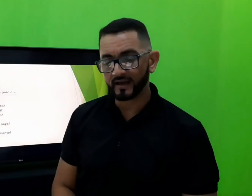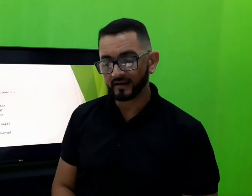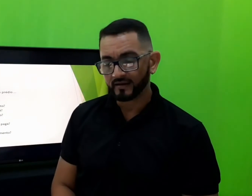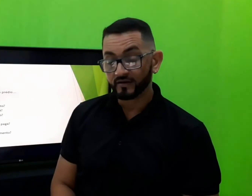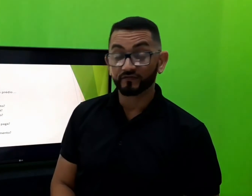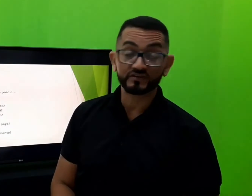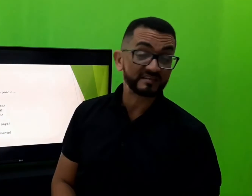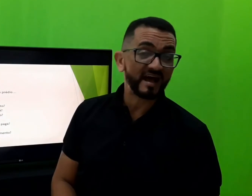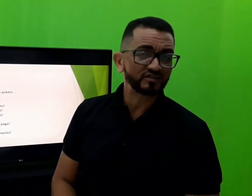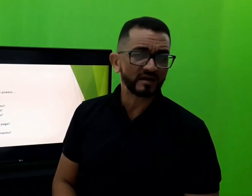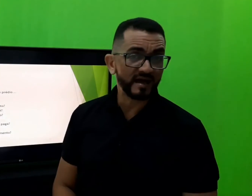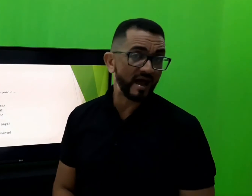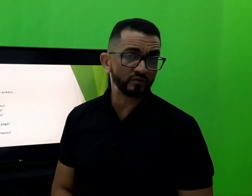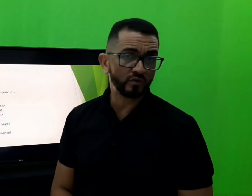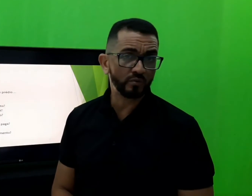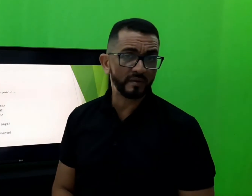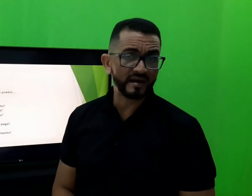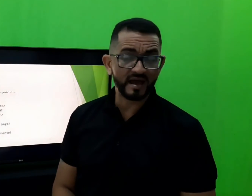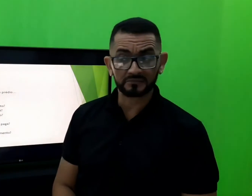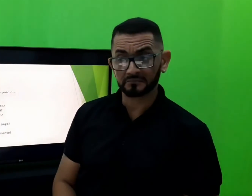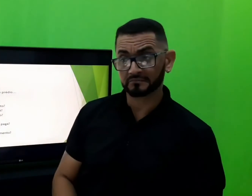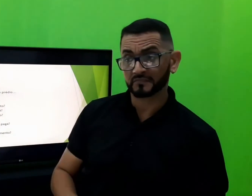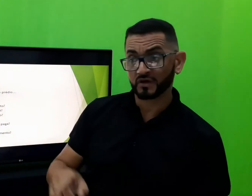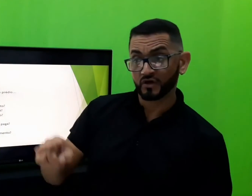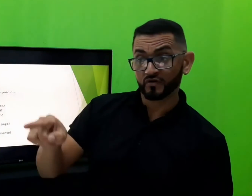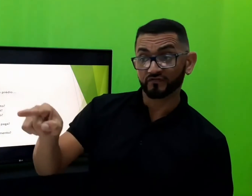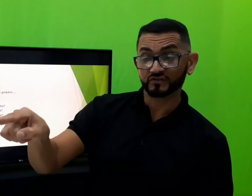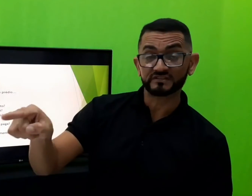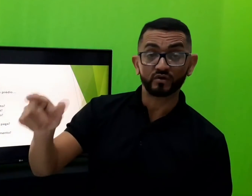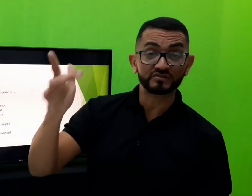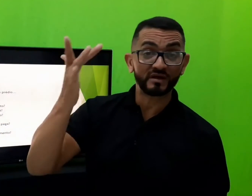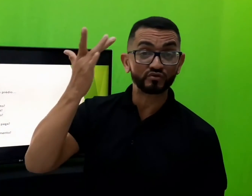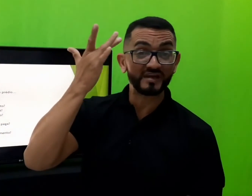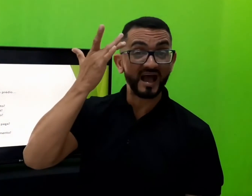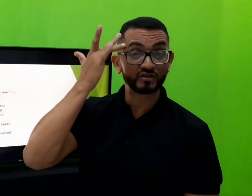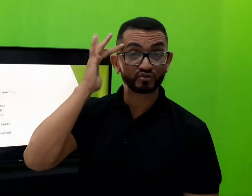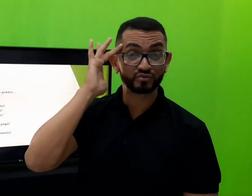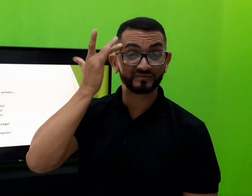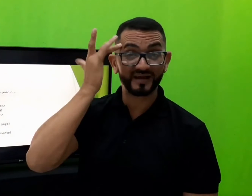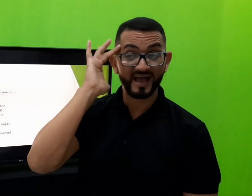Ah, você acha caro ou barato? Você, é um sinal de acho.